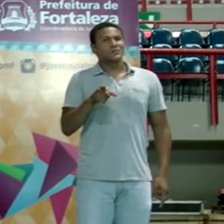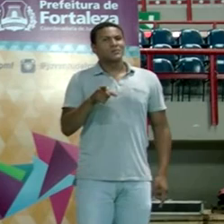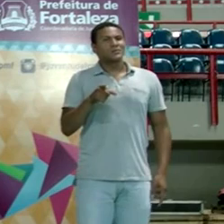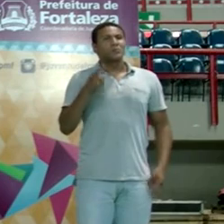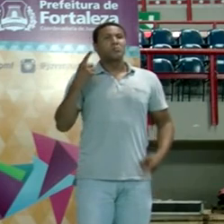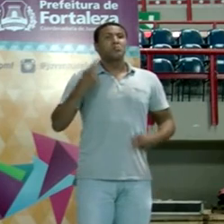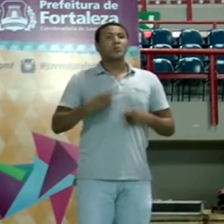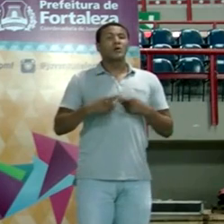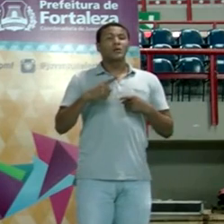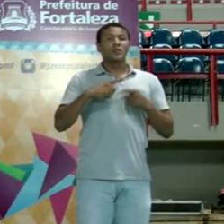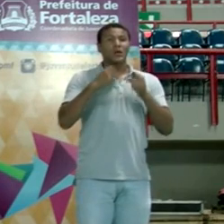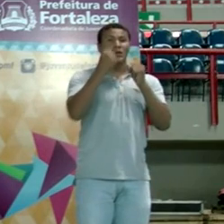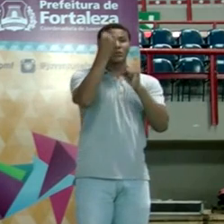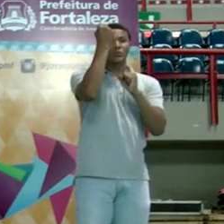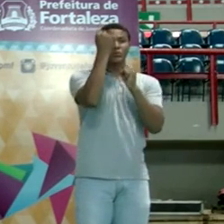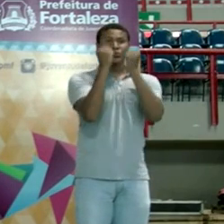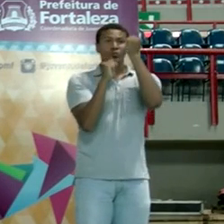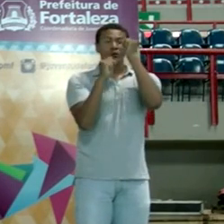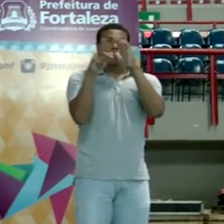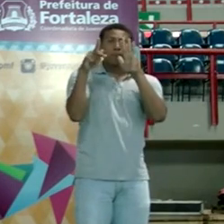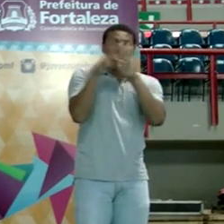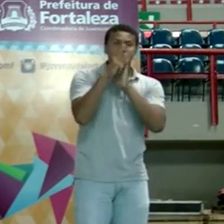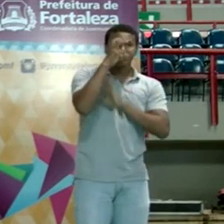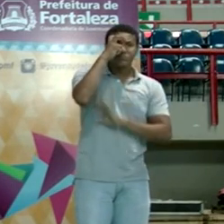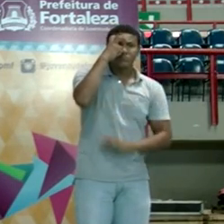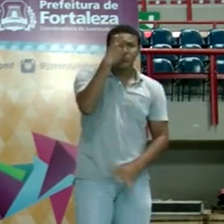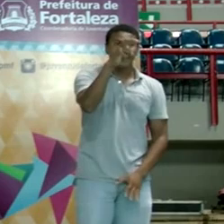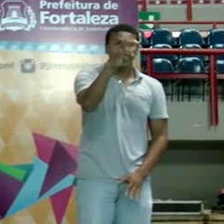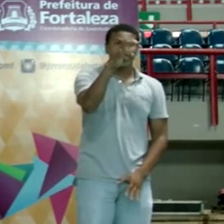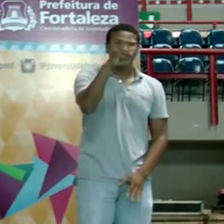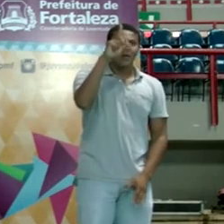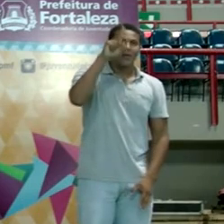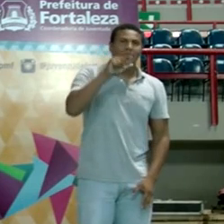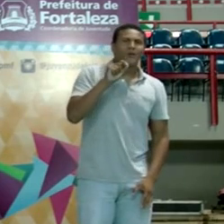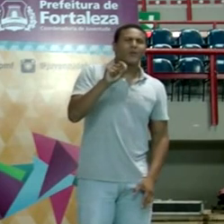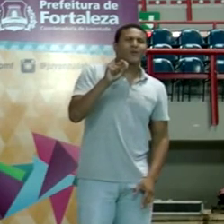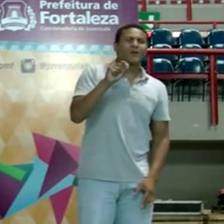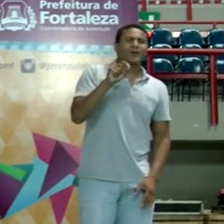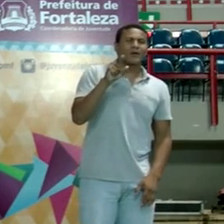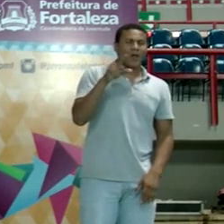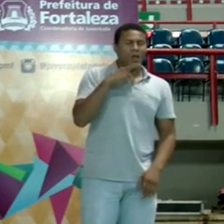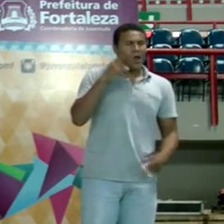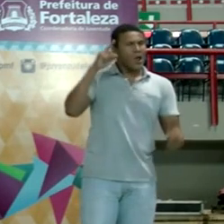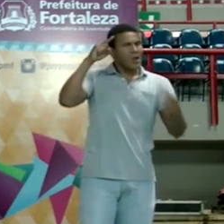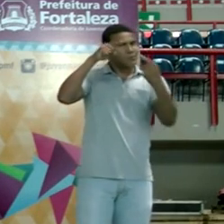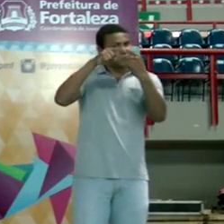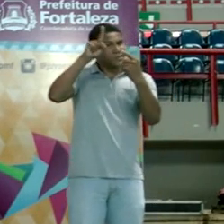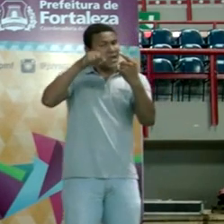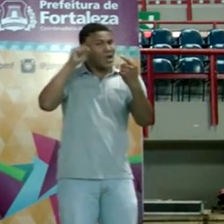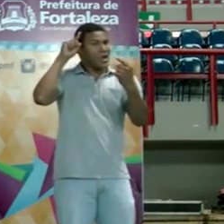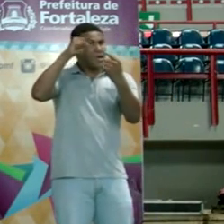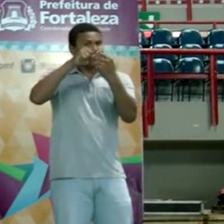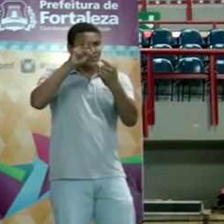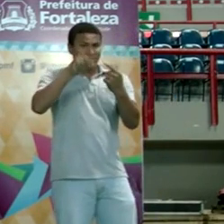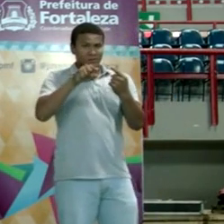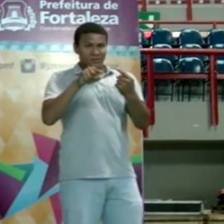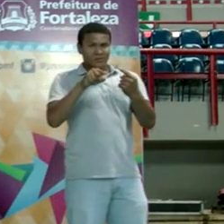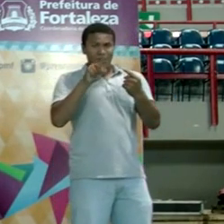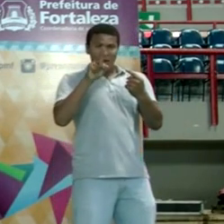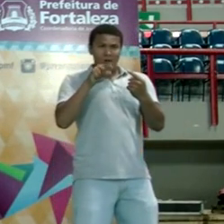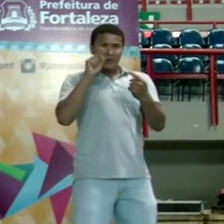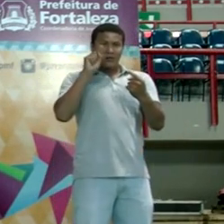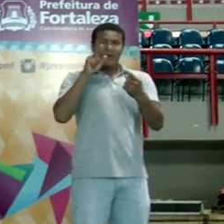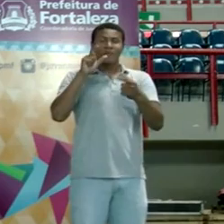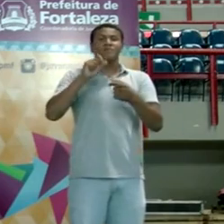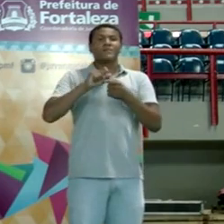uma indústria cultural. A indústria cultural, ela tem esse objetivo. O objetivo da indústria cultural